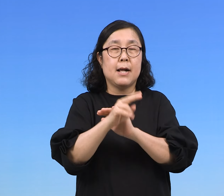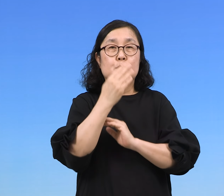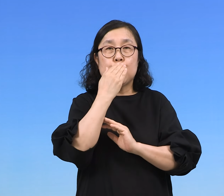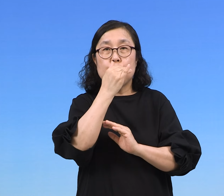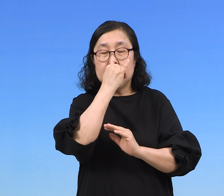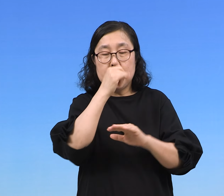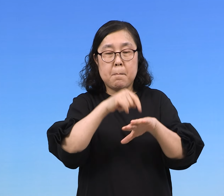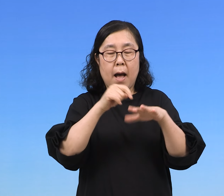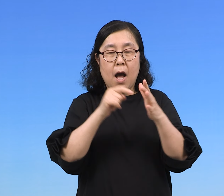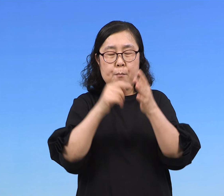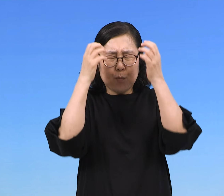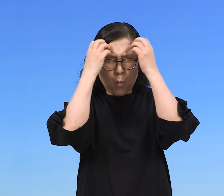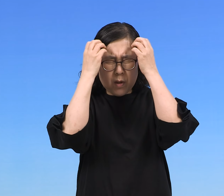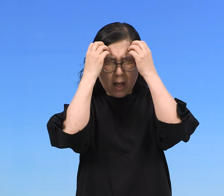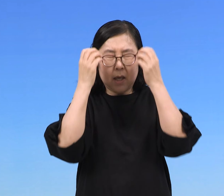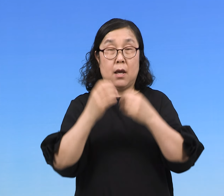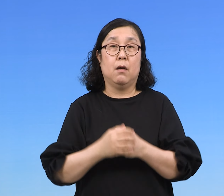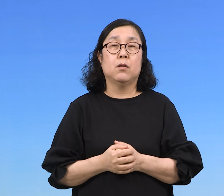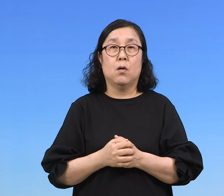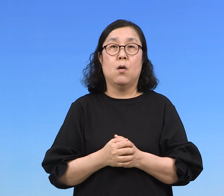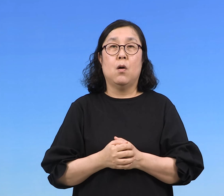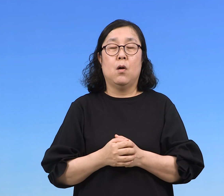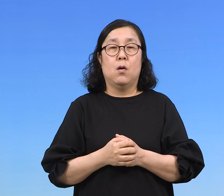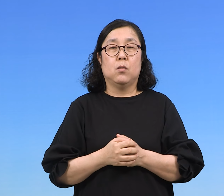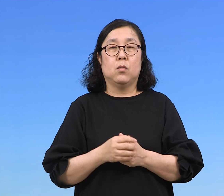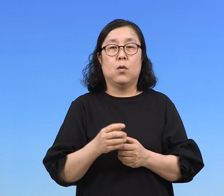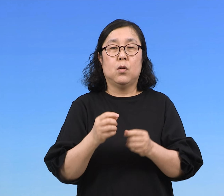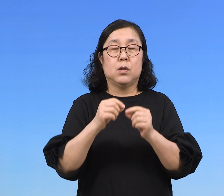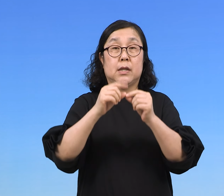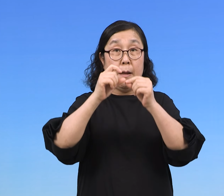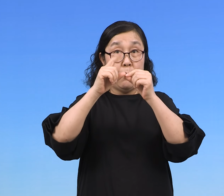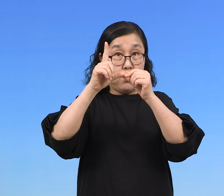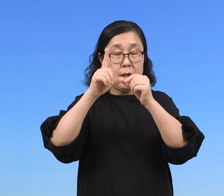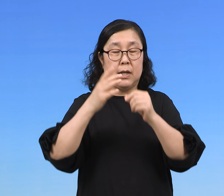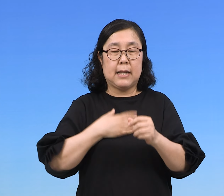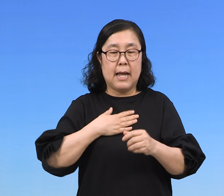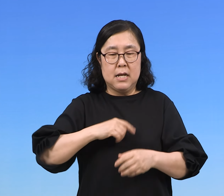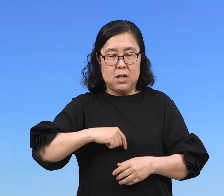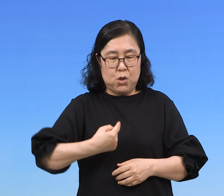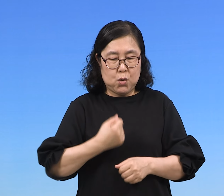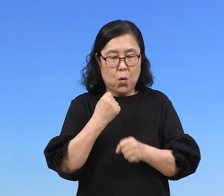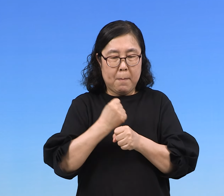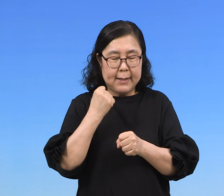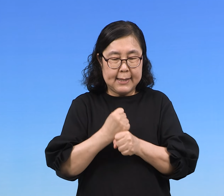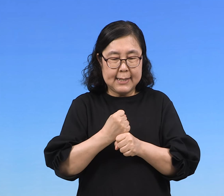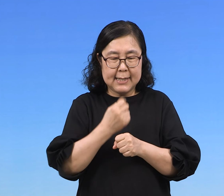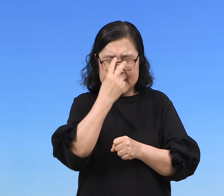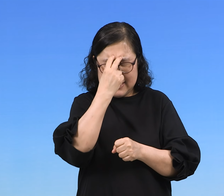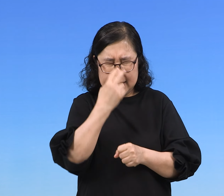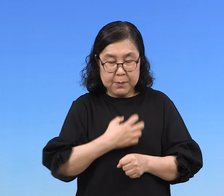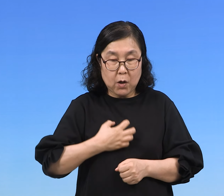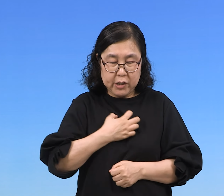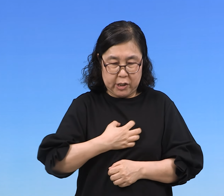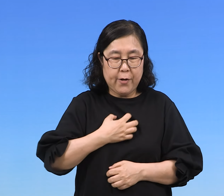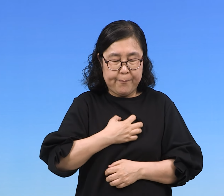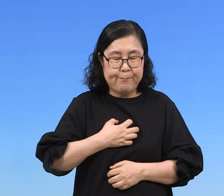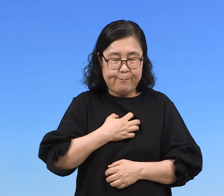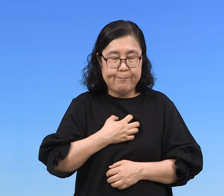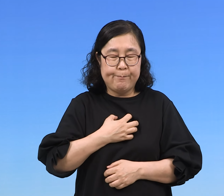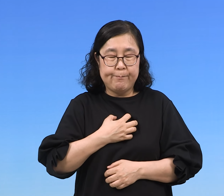피할 수 있는 마음고생이고 대부분이 안 해도 되는 근심 걱정을 하고 있다는 걸 기억하셔야 된다는 겁니다.